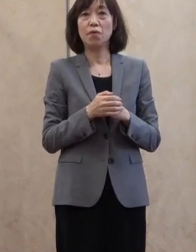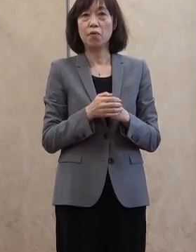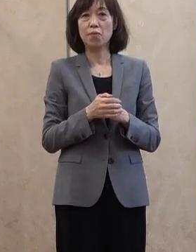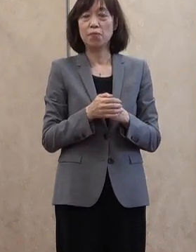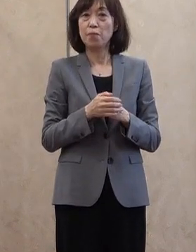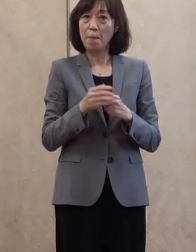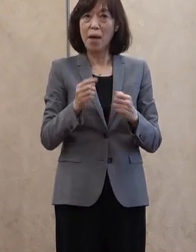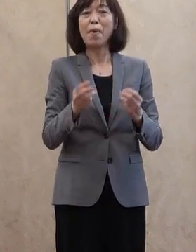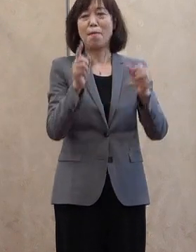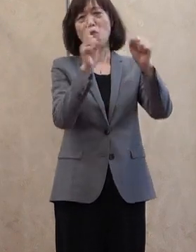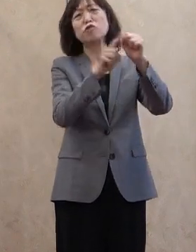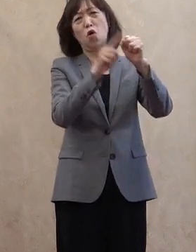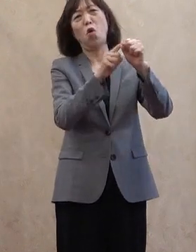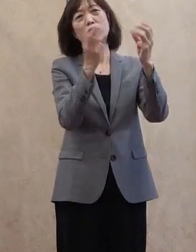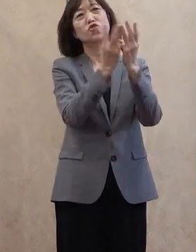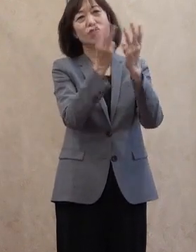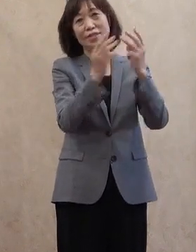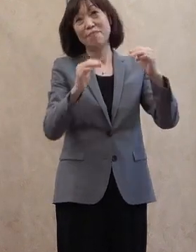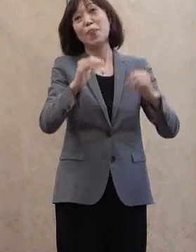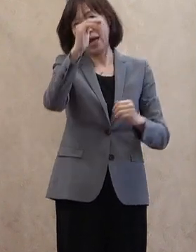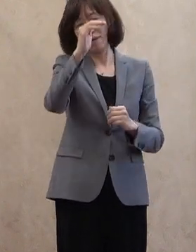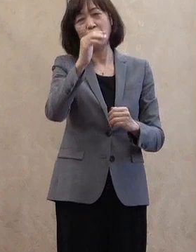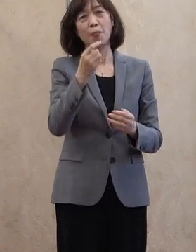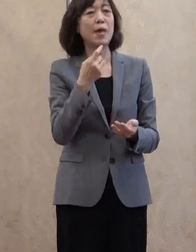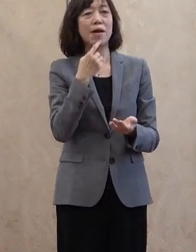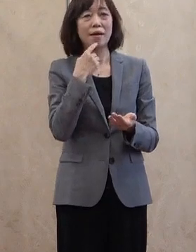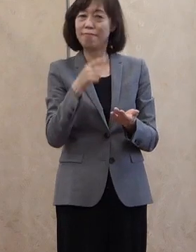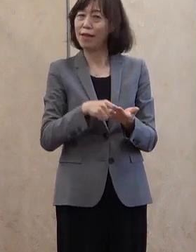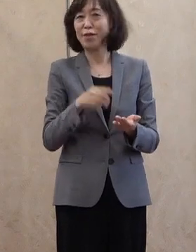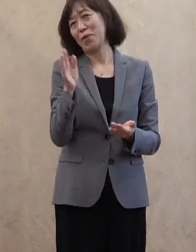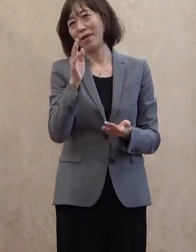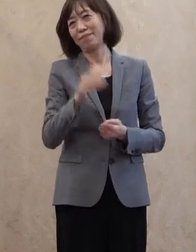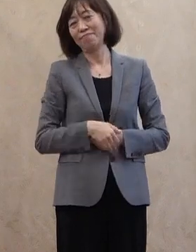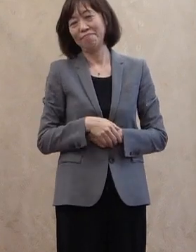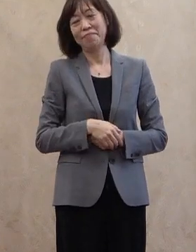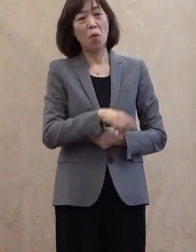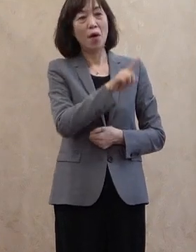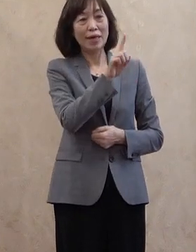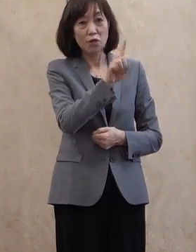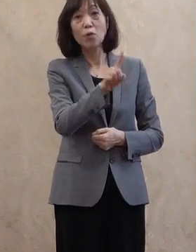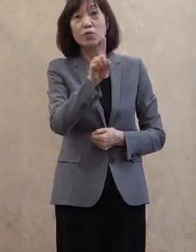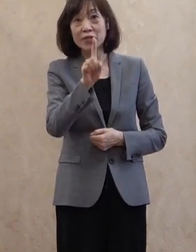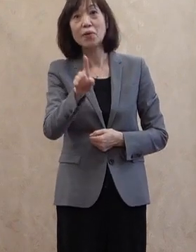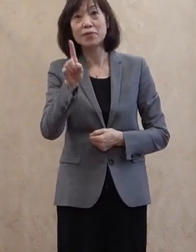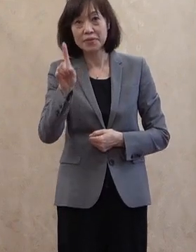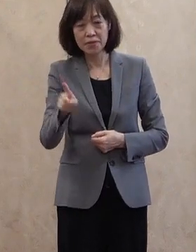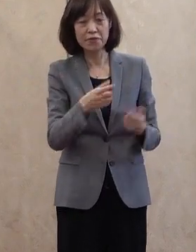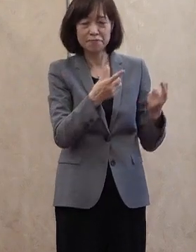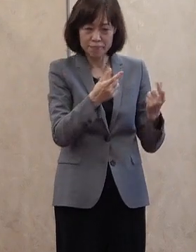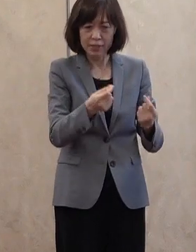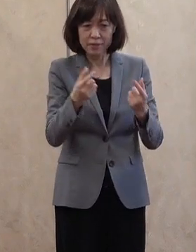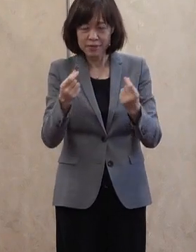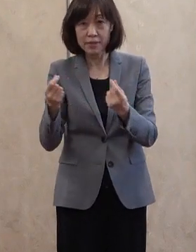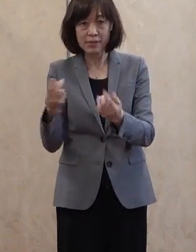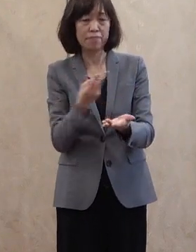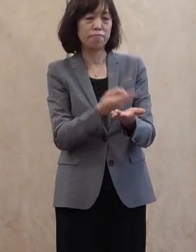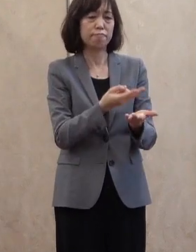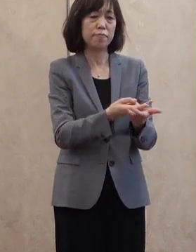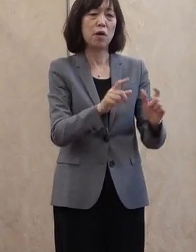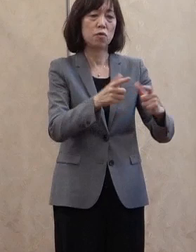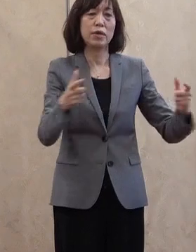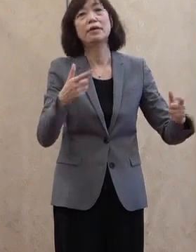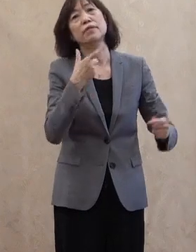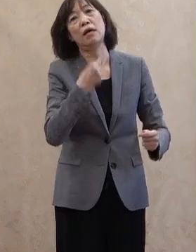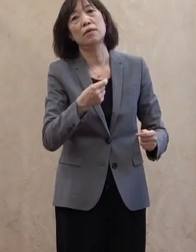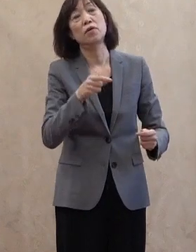非常に高い目標数字で簡単にはいかないと思ってますが、一生一生確実に積み上げていきたいというふうに思ってますし、そこには